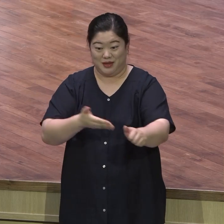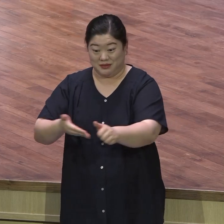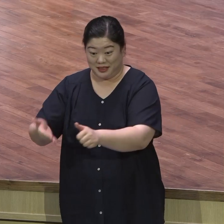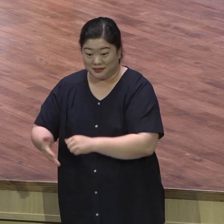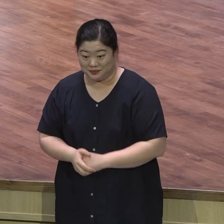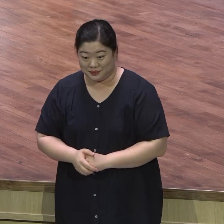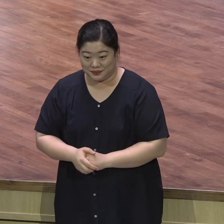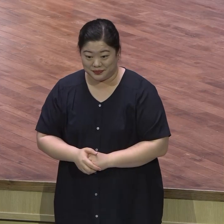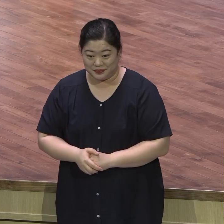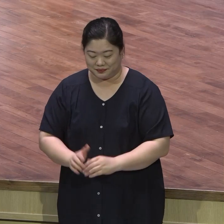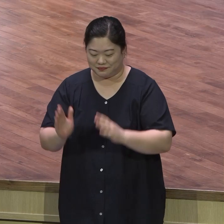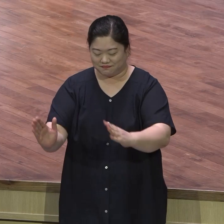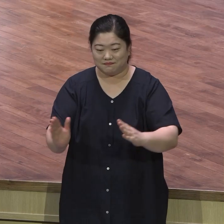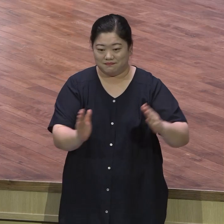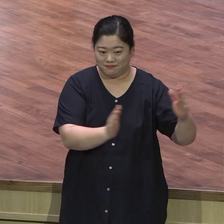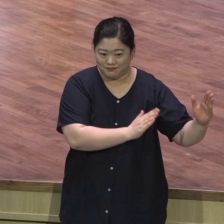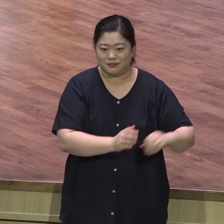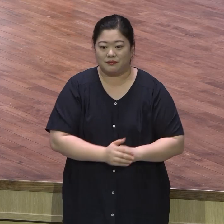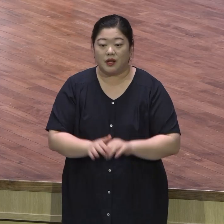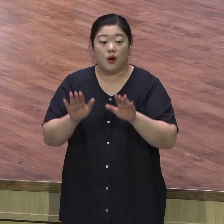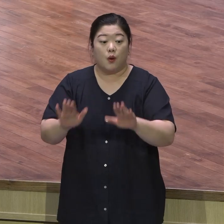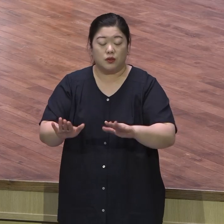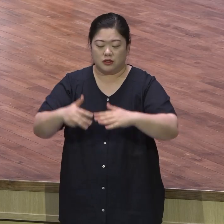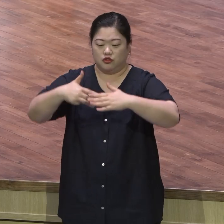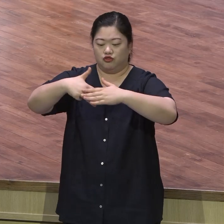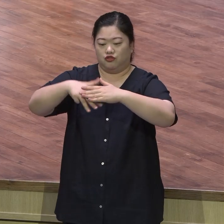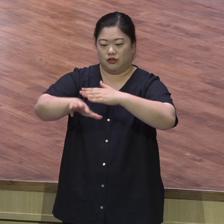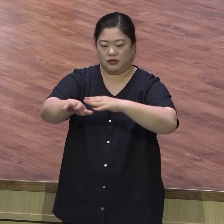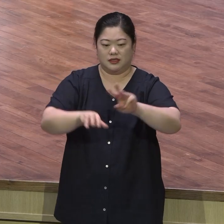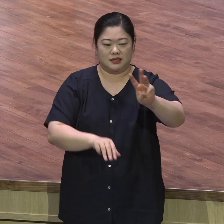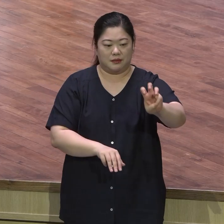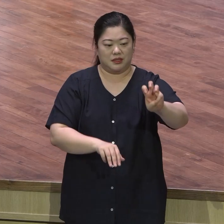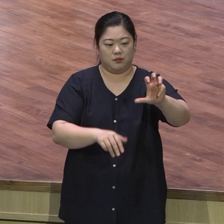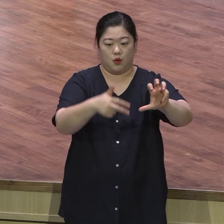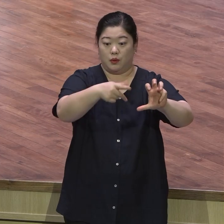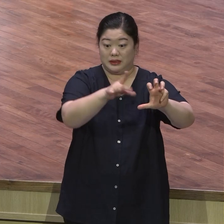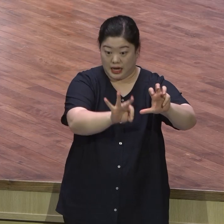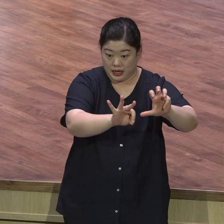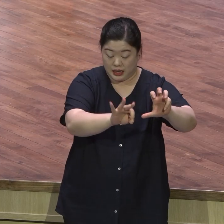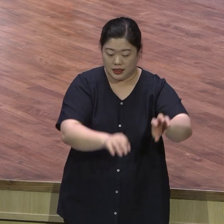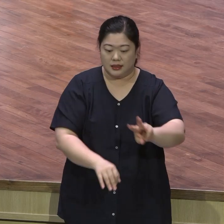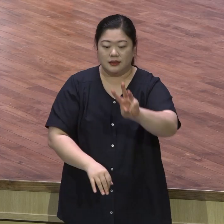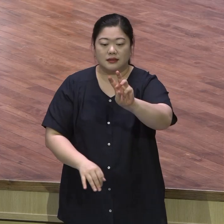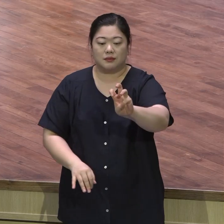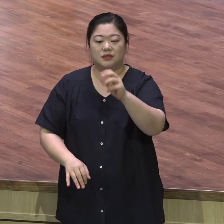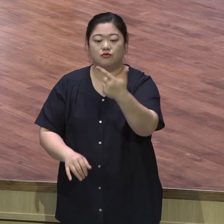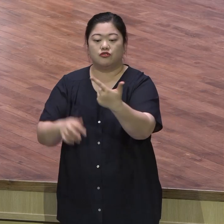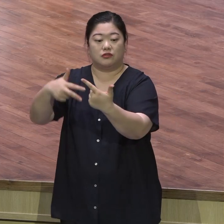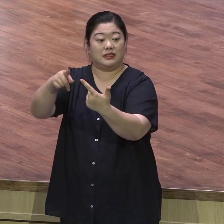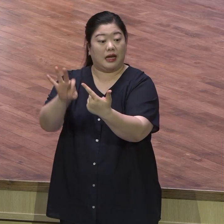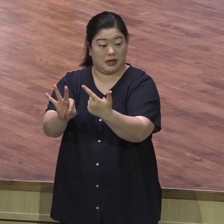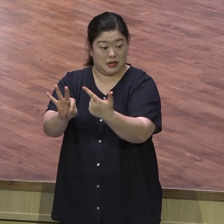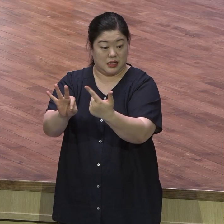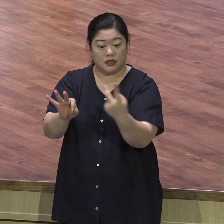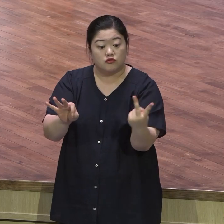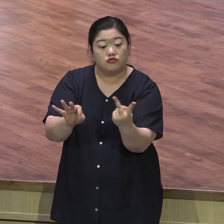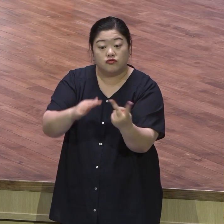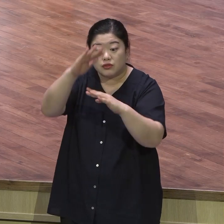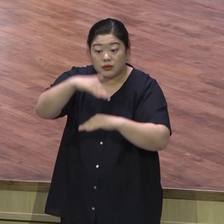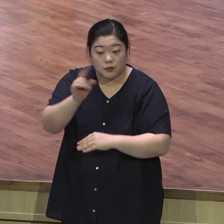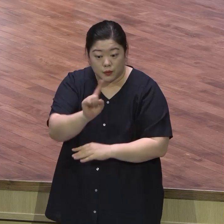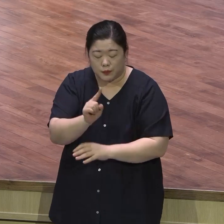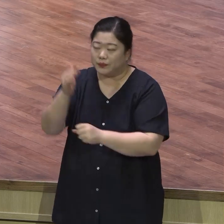살펴볼 이 출협기 35장에 이어서 36장의 말씀은요. 이스라엘 백성들이 하나님께서 주신 미션을